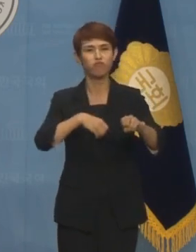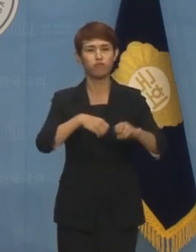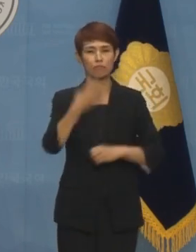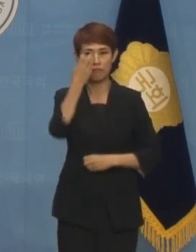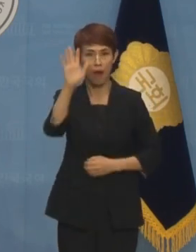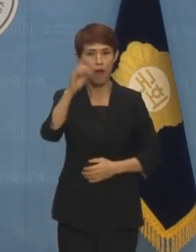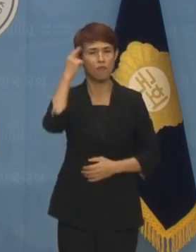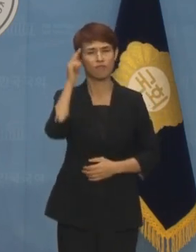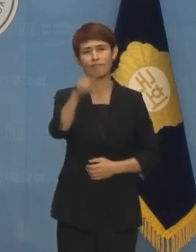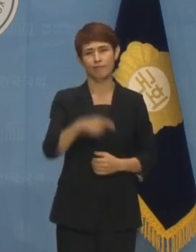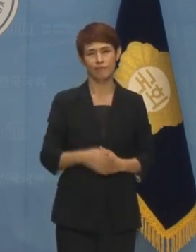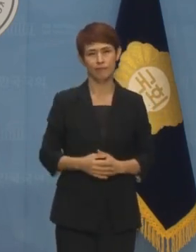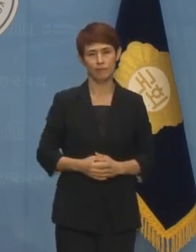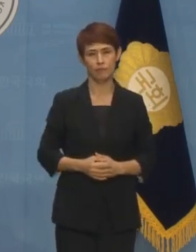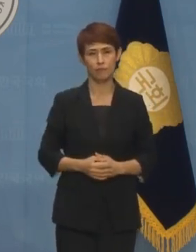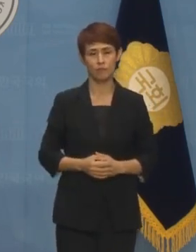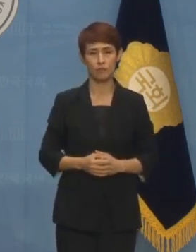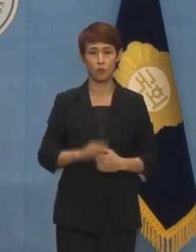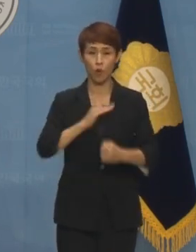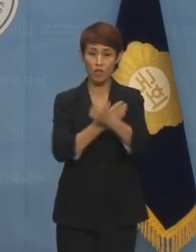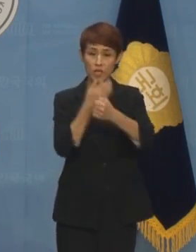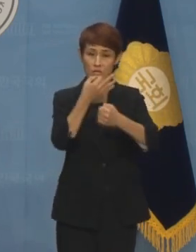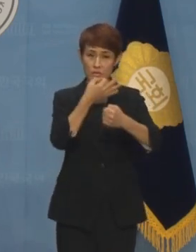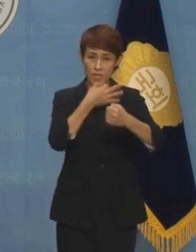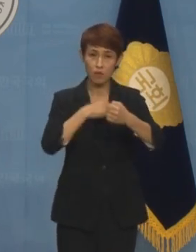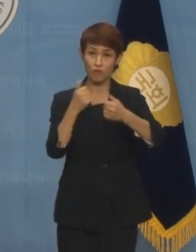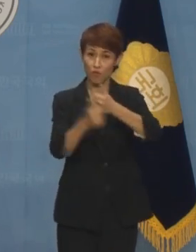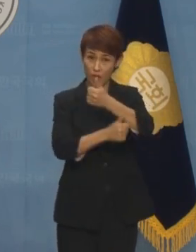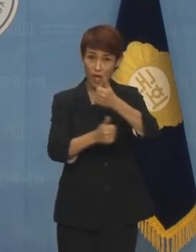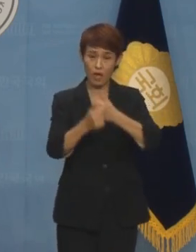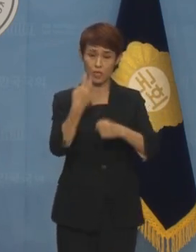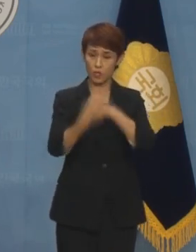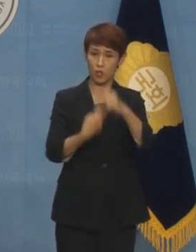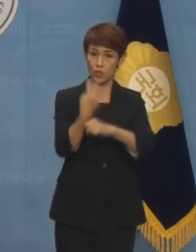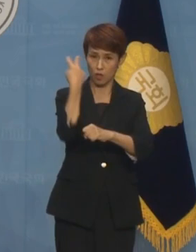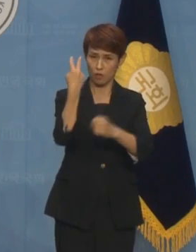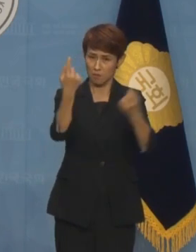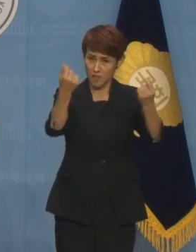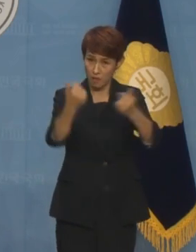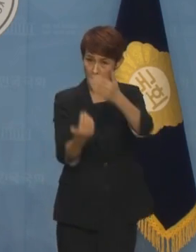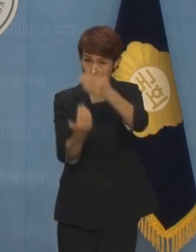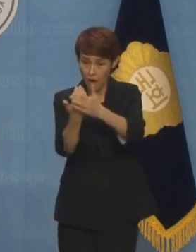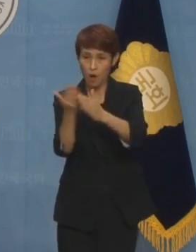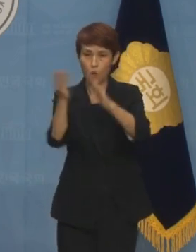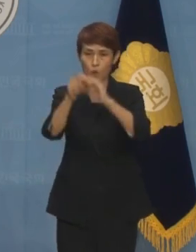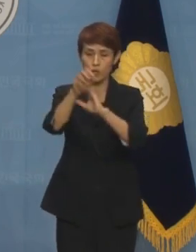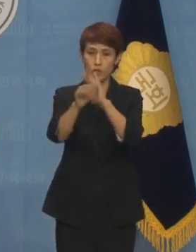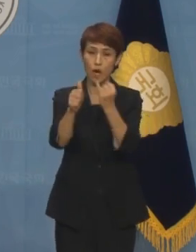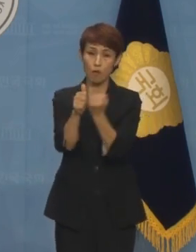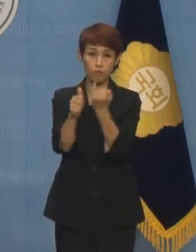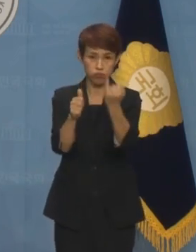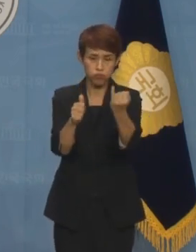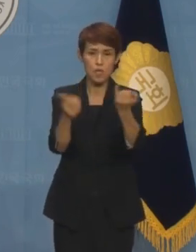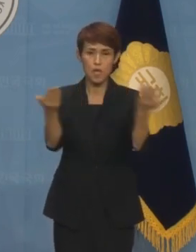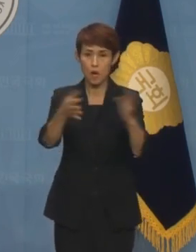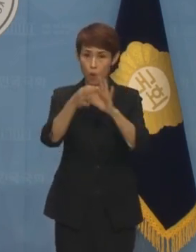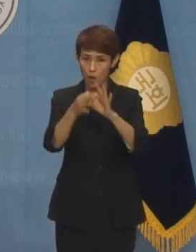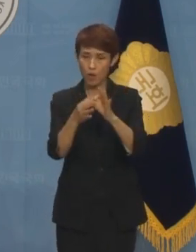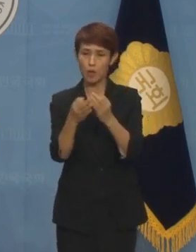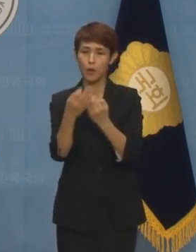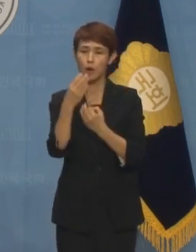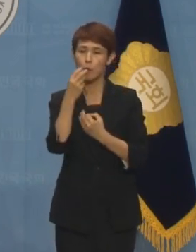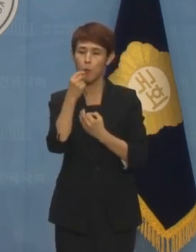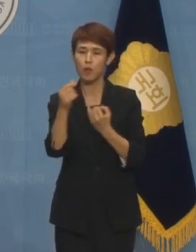또한 권는 불과 2년 전 유사한 사건에 대해 공직자의 배우자가 공직자의 직무와 관련해 금품을